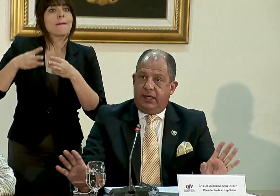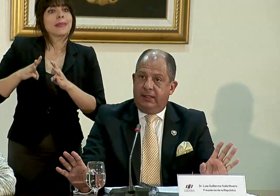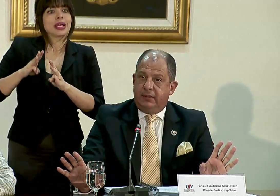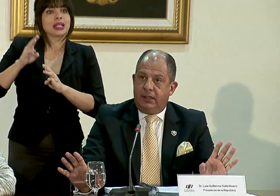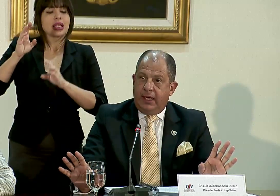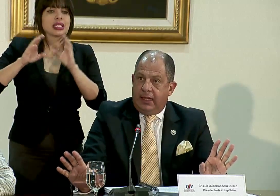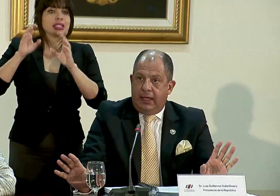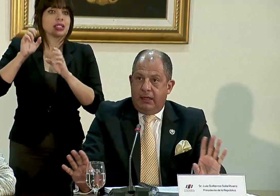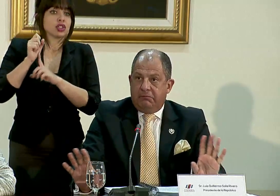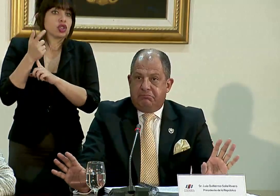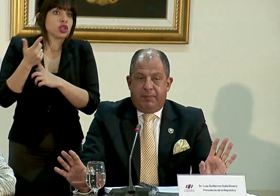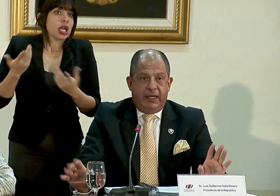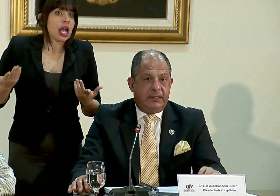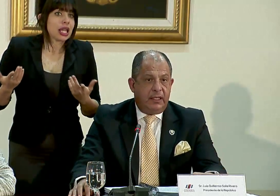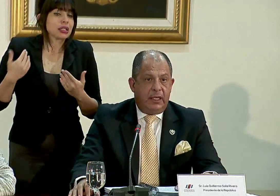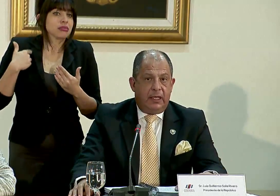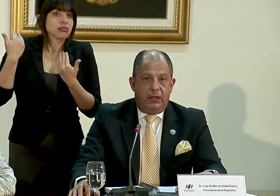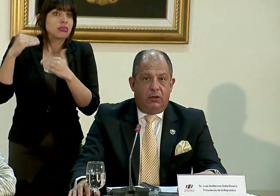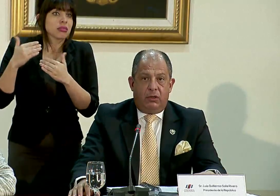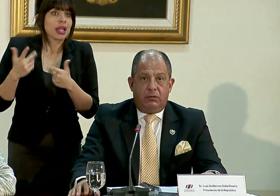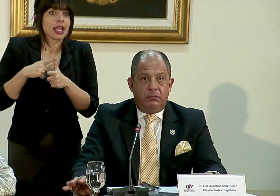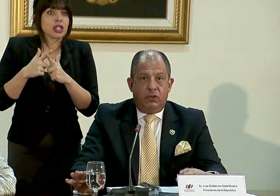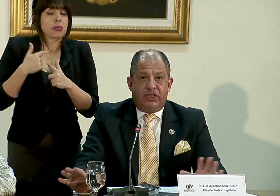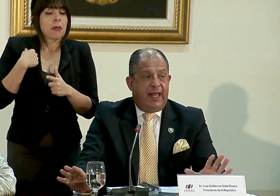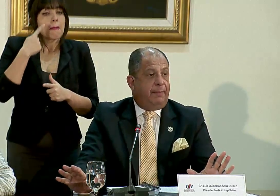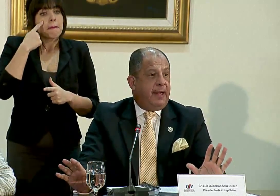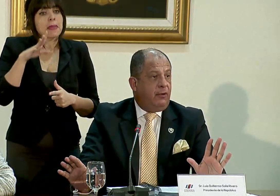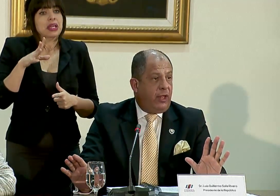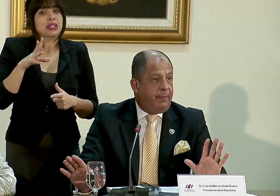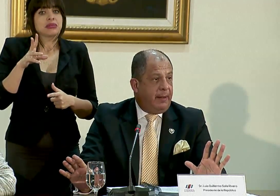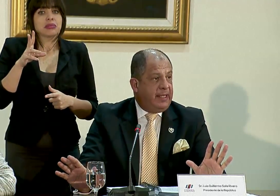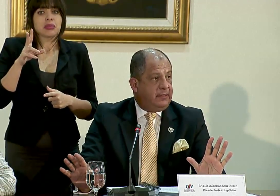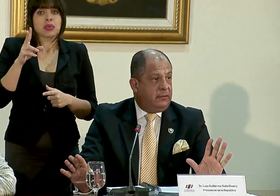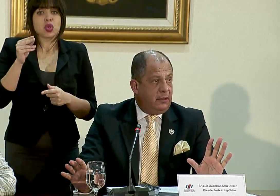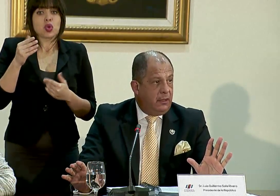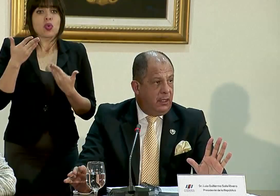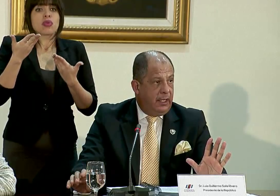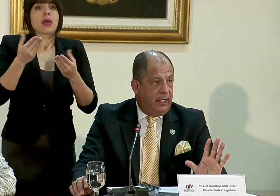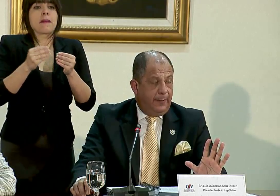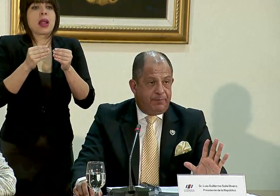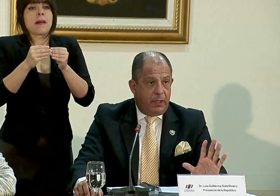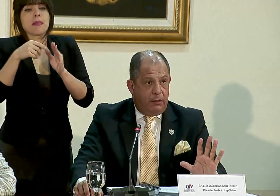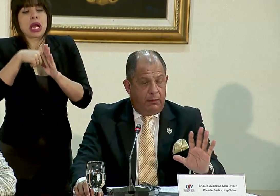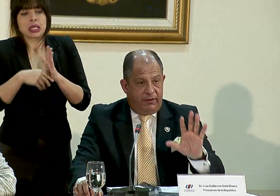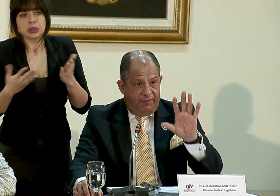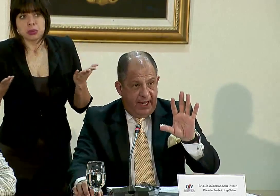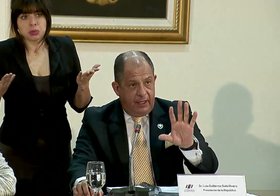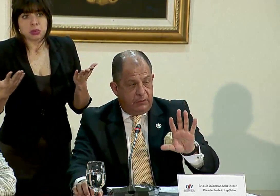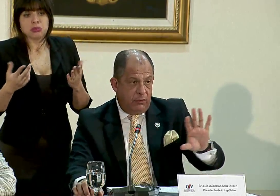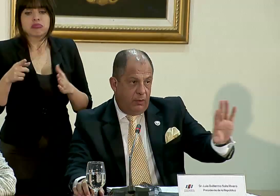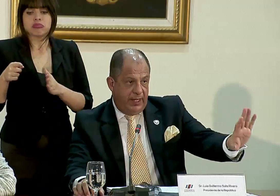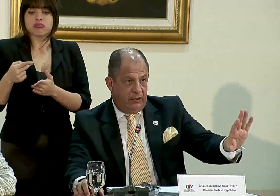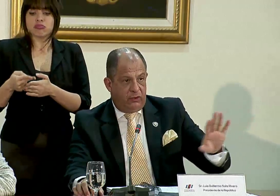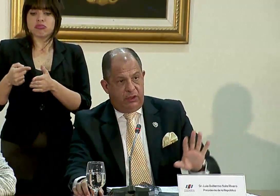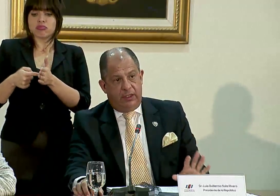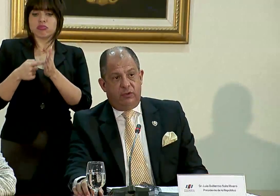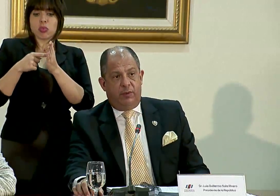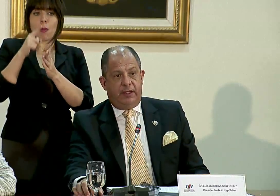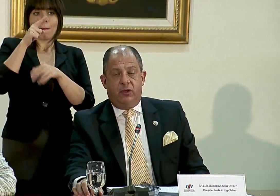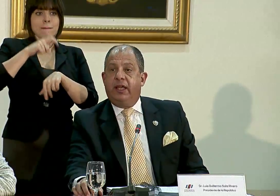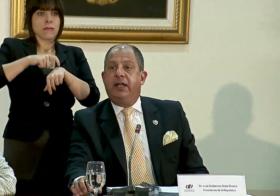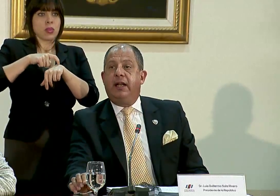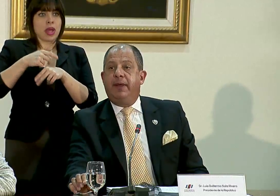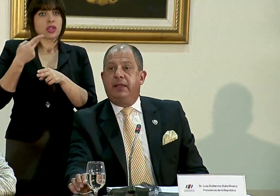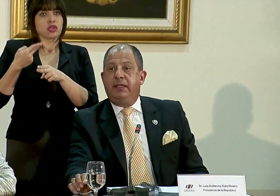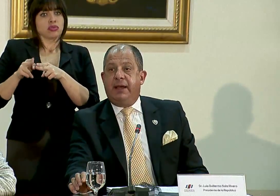de las ciencias sociales y ahí me parece que no no se da para no da para más reflejan un momento y